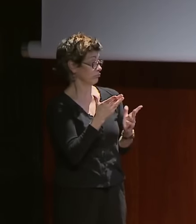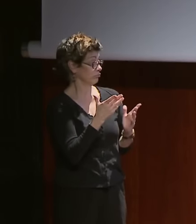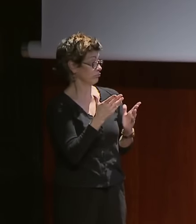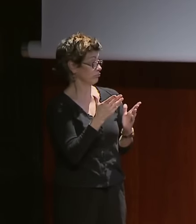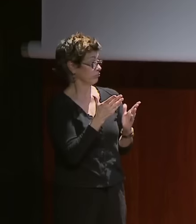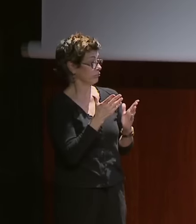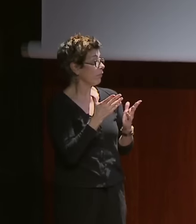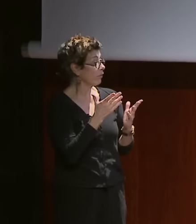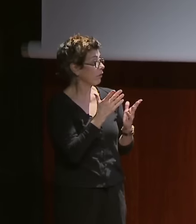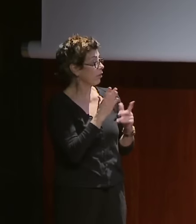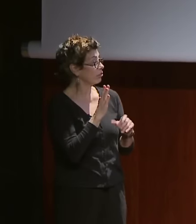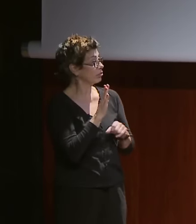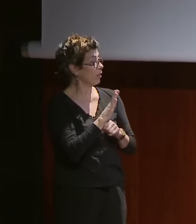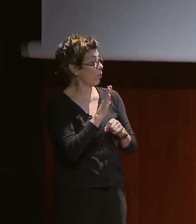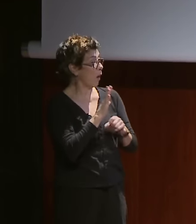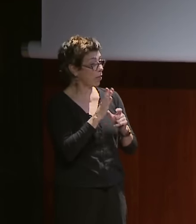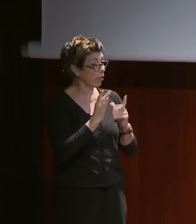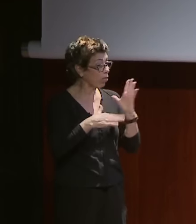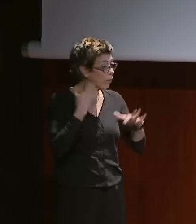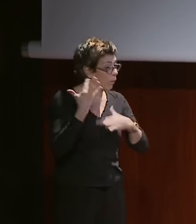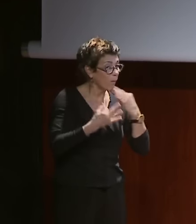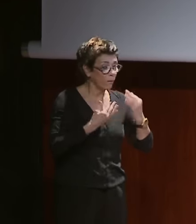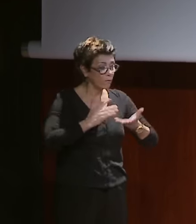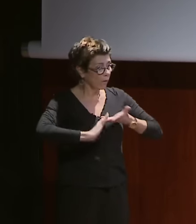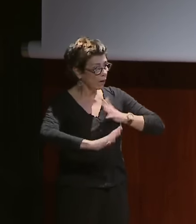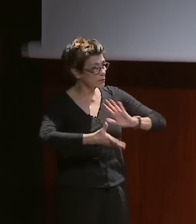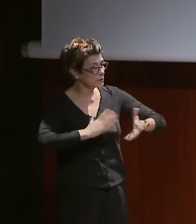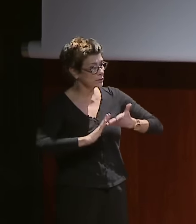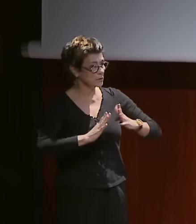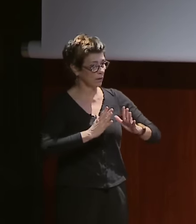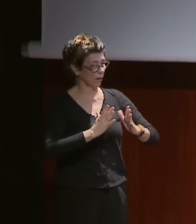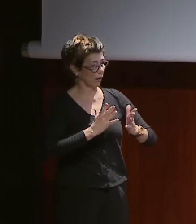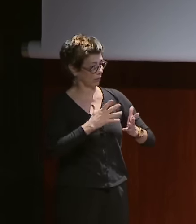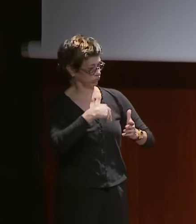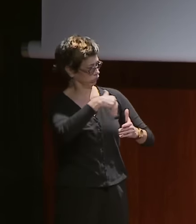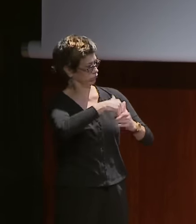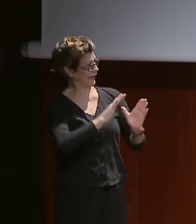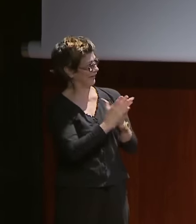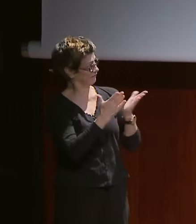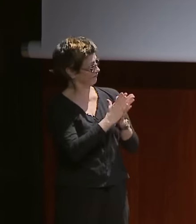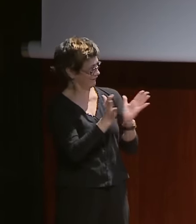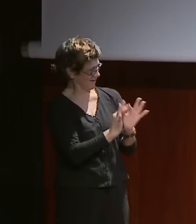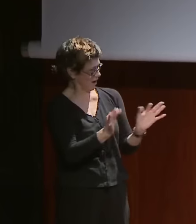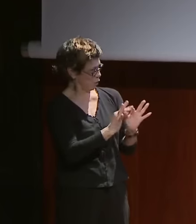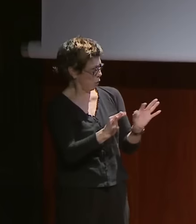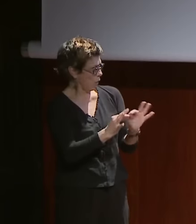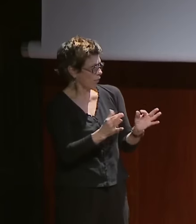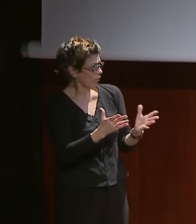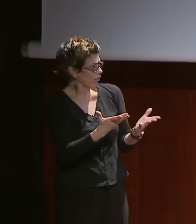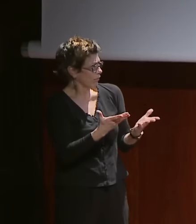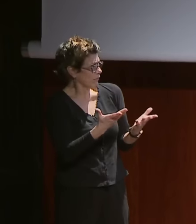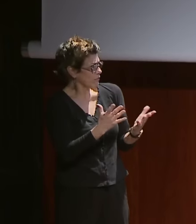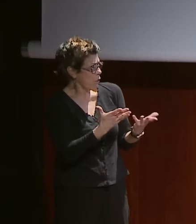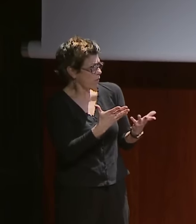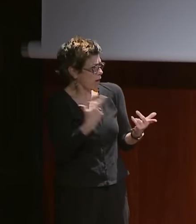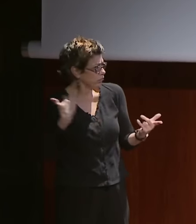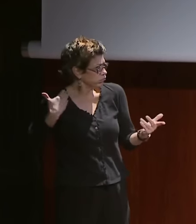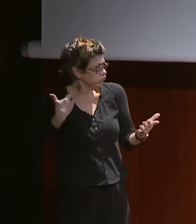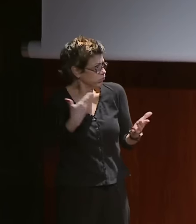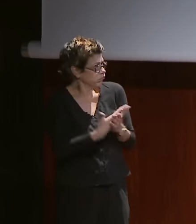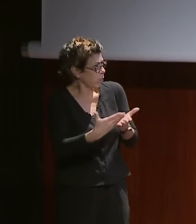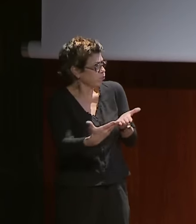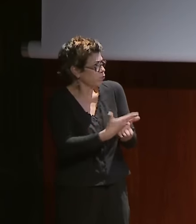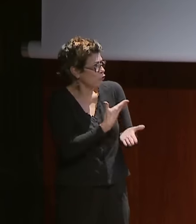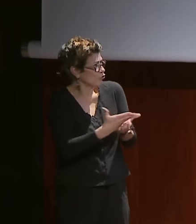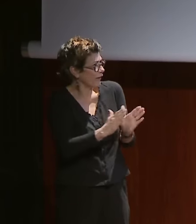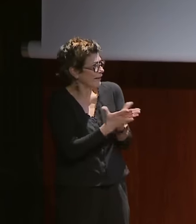votre découverte de la langue des signes française dans un livre. Comment en êtes-vous arrivé à ce projet de livre ? Est-ce que vous